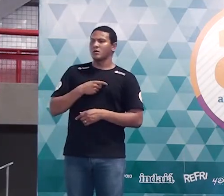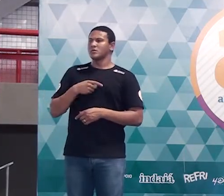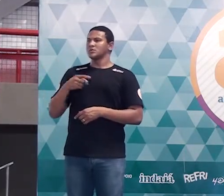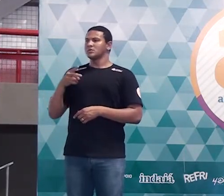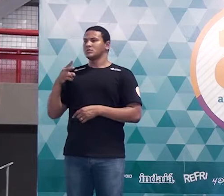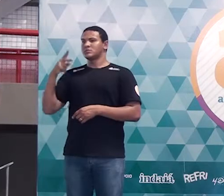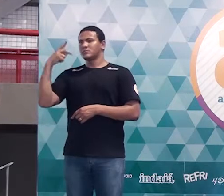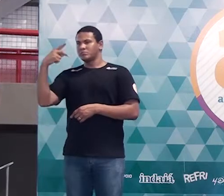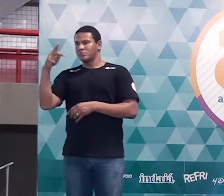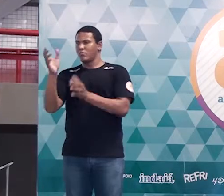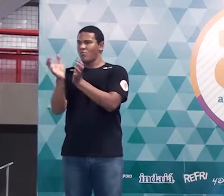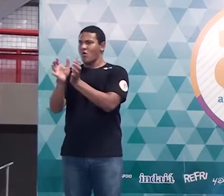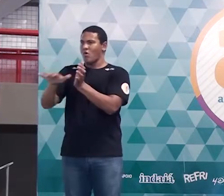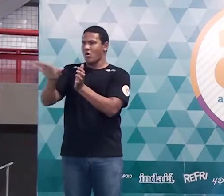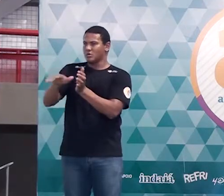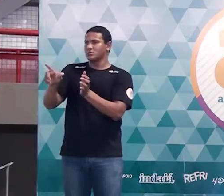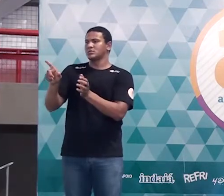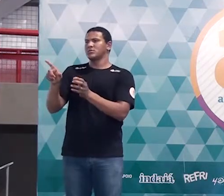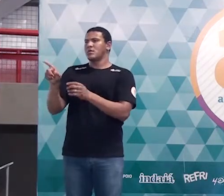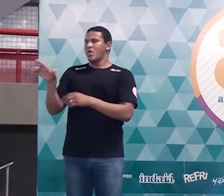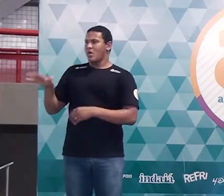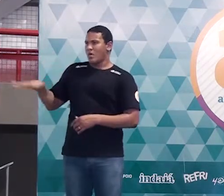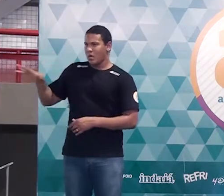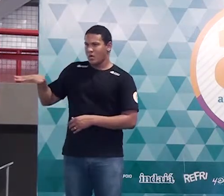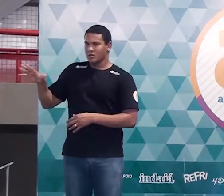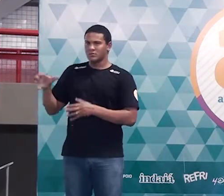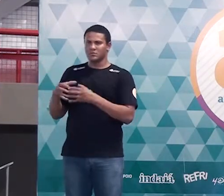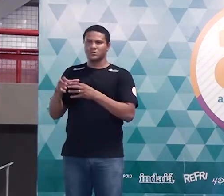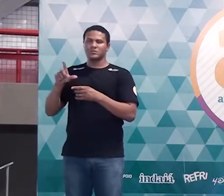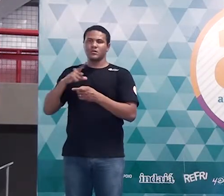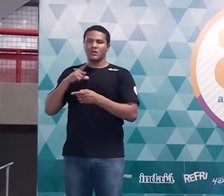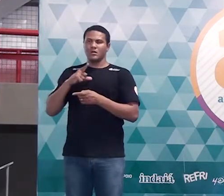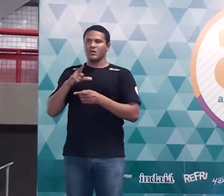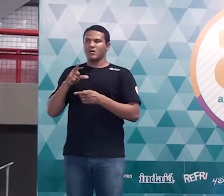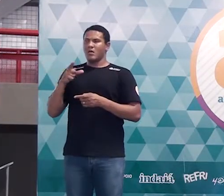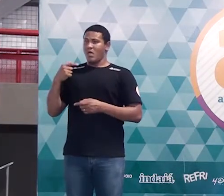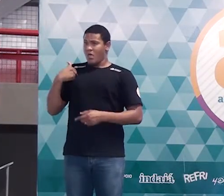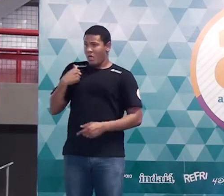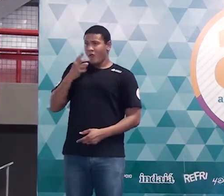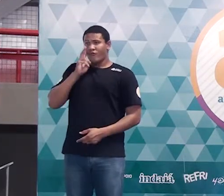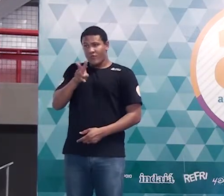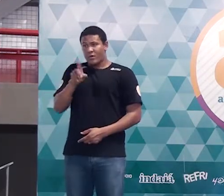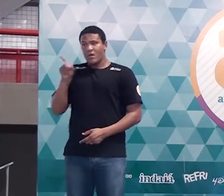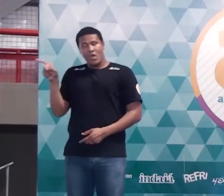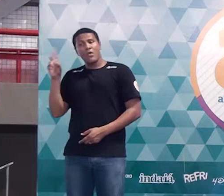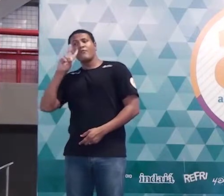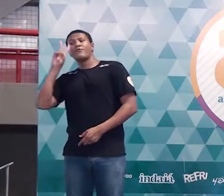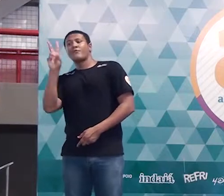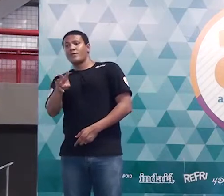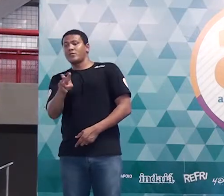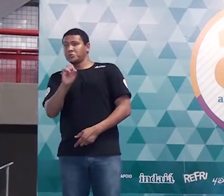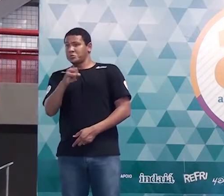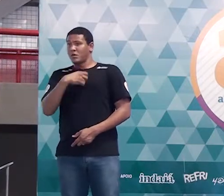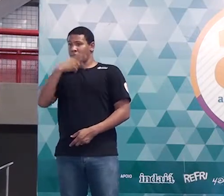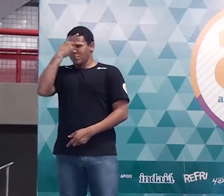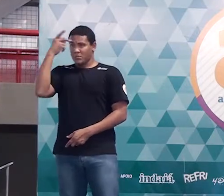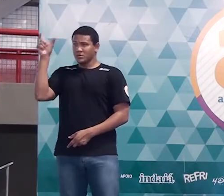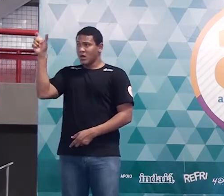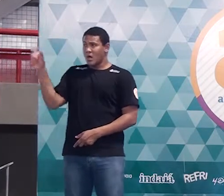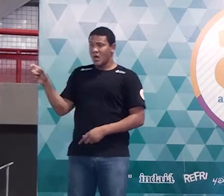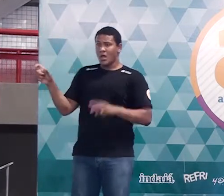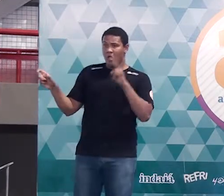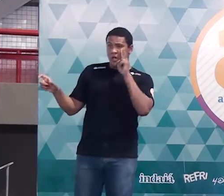funcionam como sujeito. Eu vi, ele viu. Agora aí no caso, quem vê alguém, esse alguém é